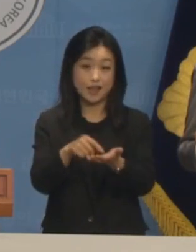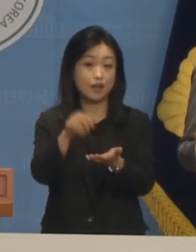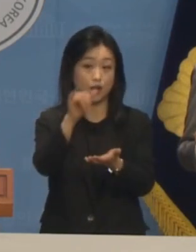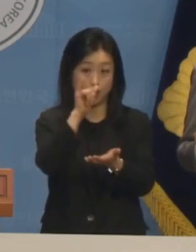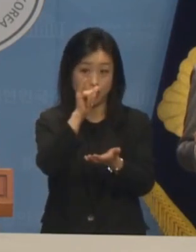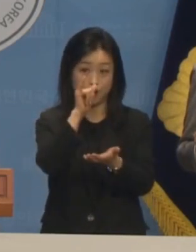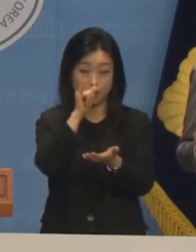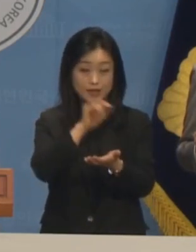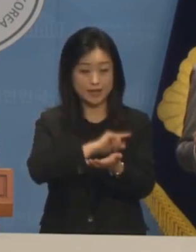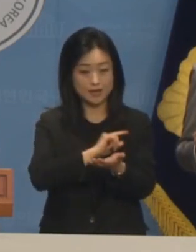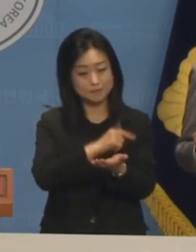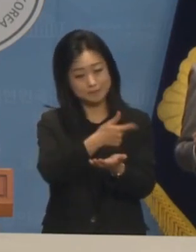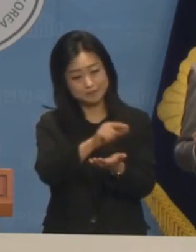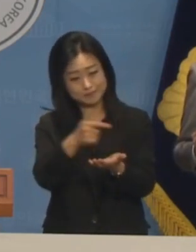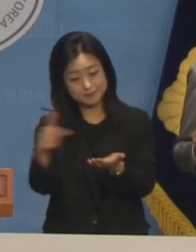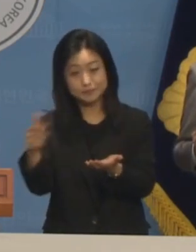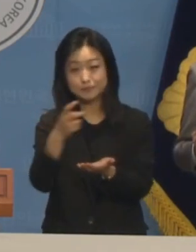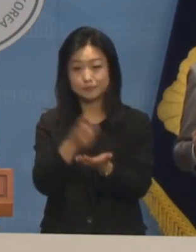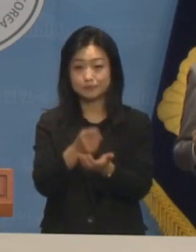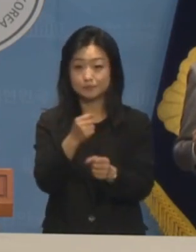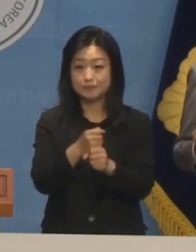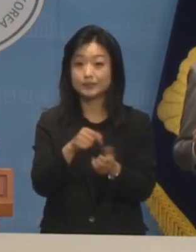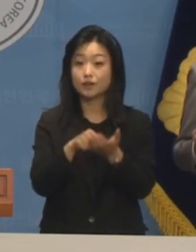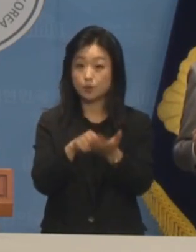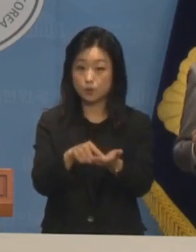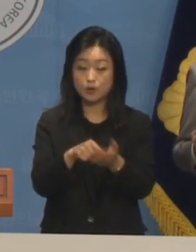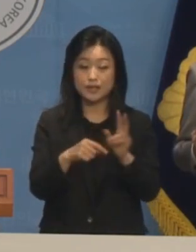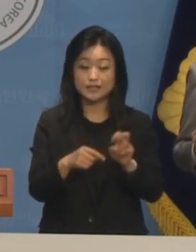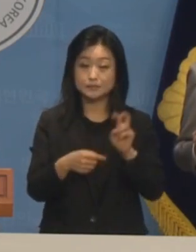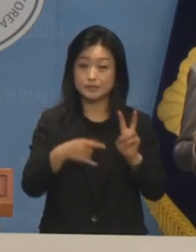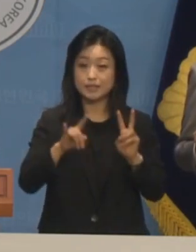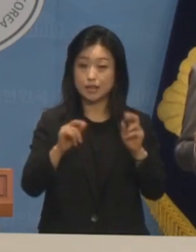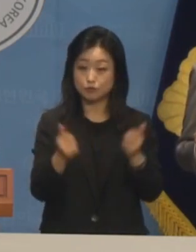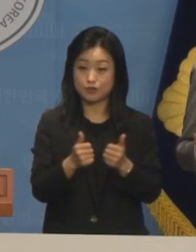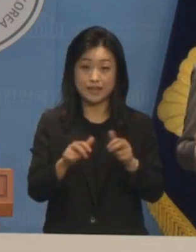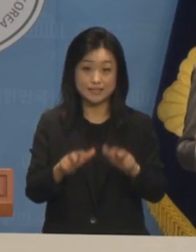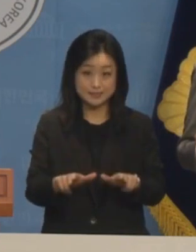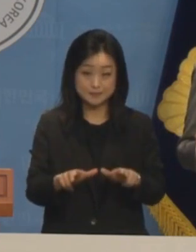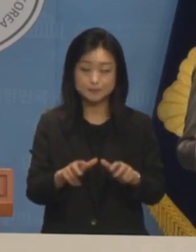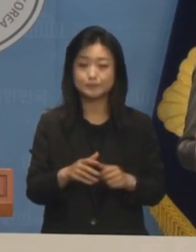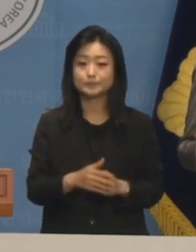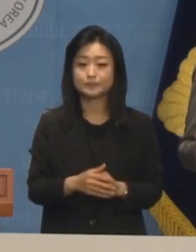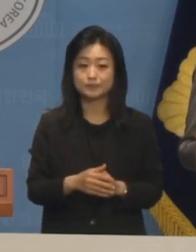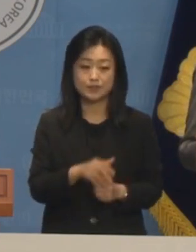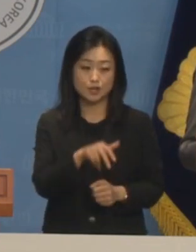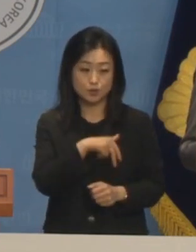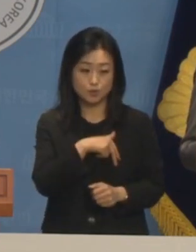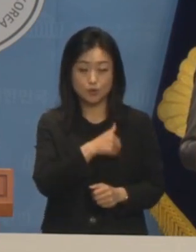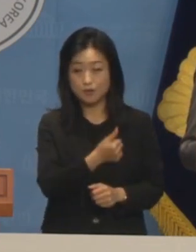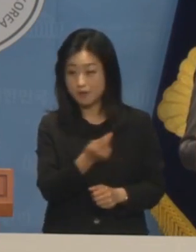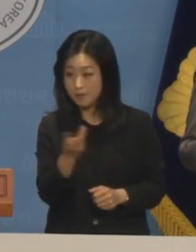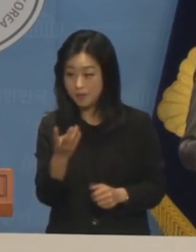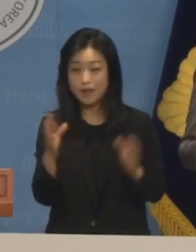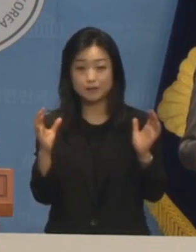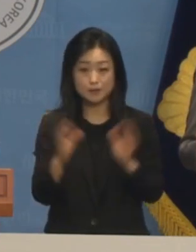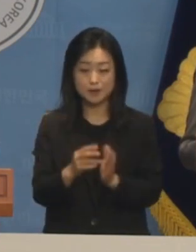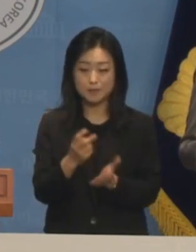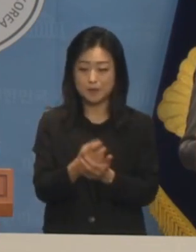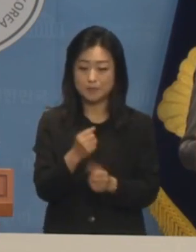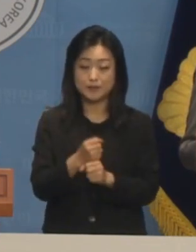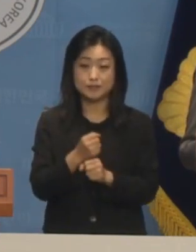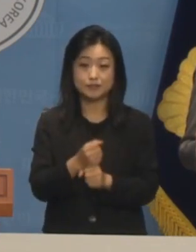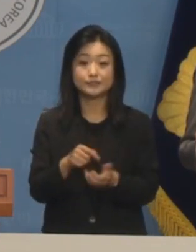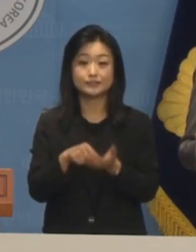다양한 이름의 여러 법안이 제출되었고 22대 국회에서도 동료 의원 여러분이